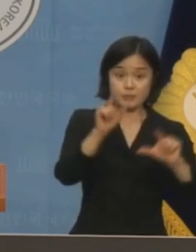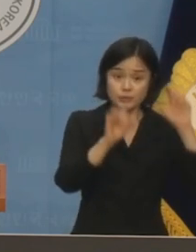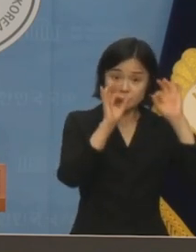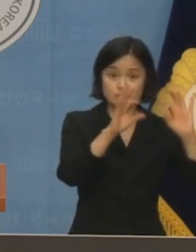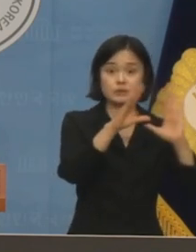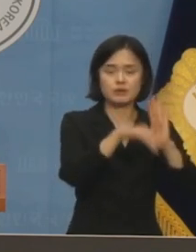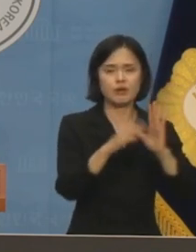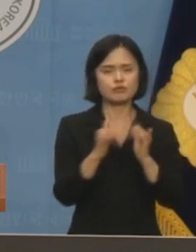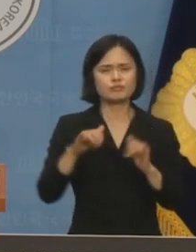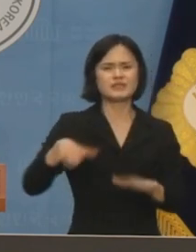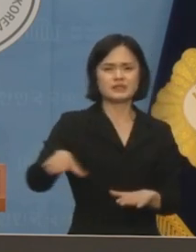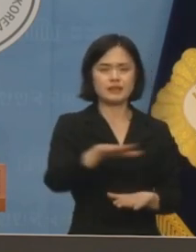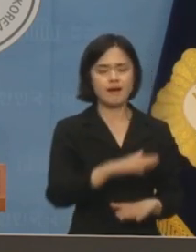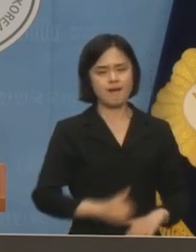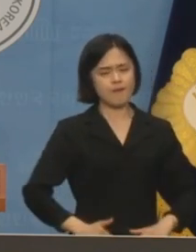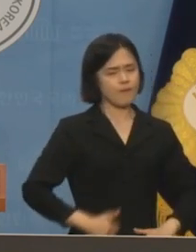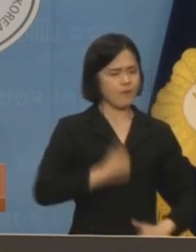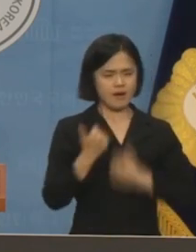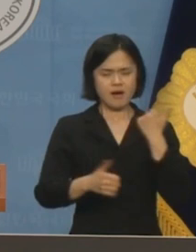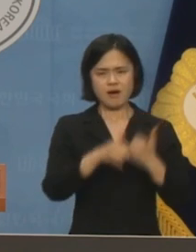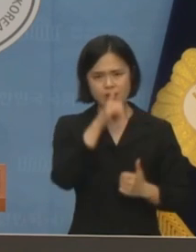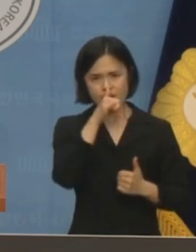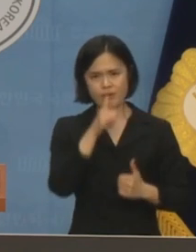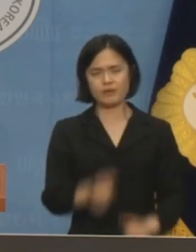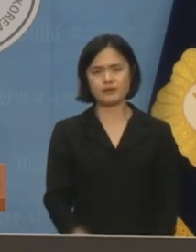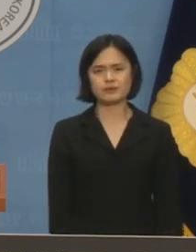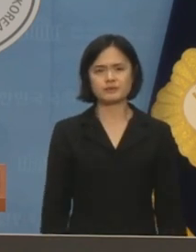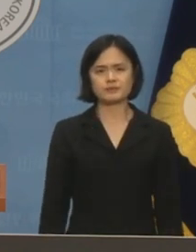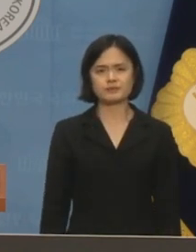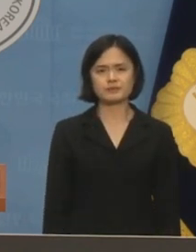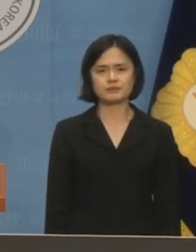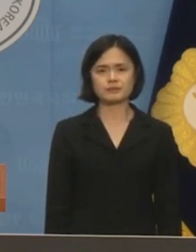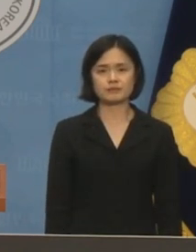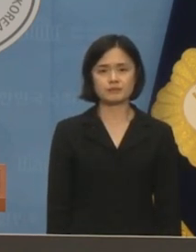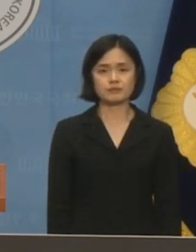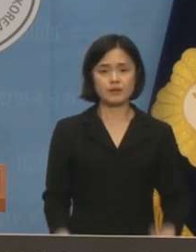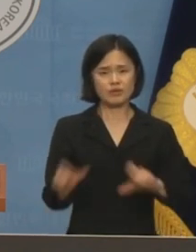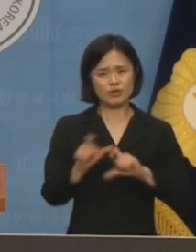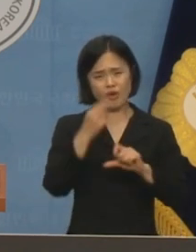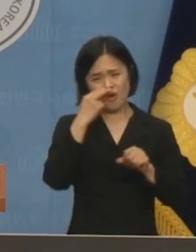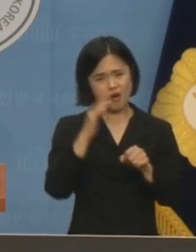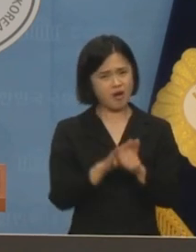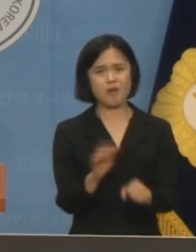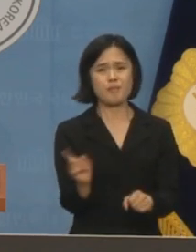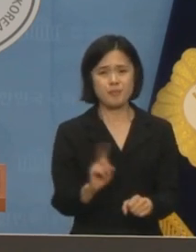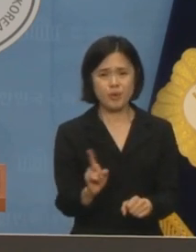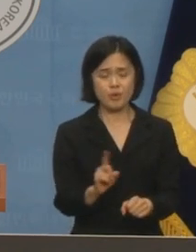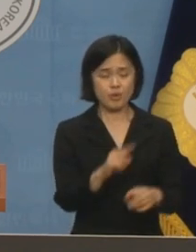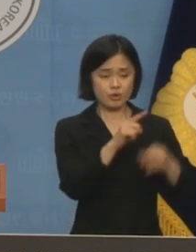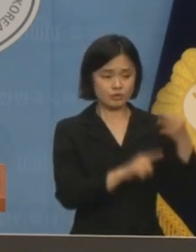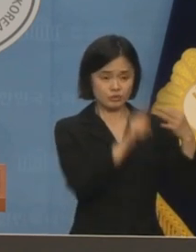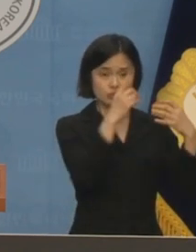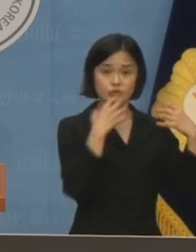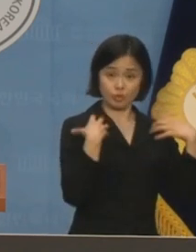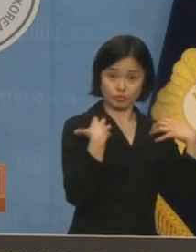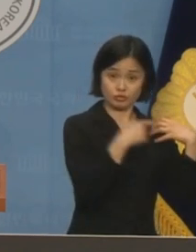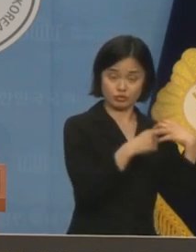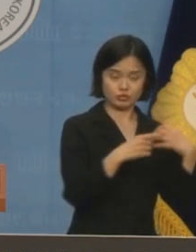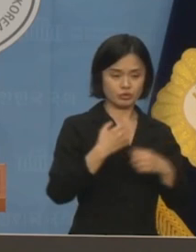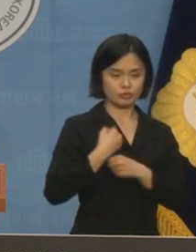많은 국민들은 분노하고 있는 중이다. 그런데 더욱 기가 막힌 건 윤석열 정부의 국방부